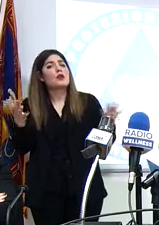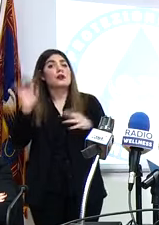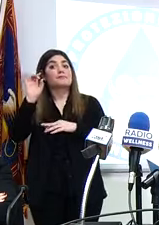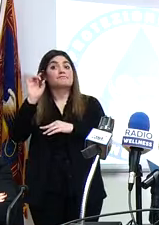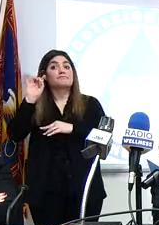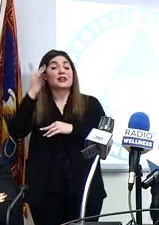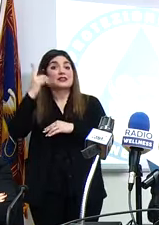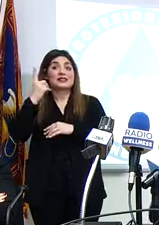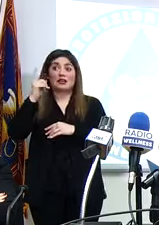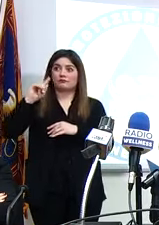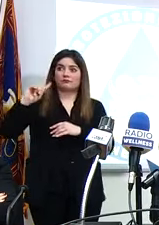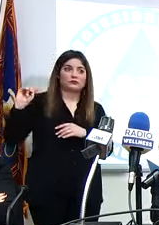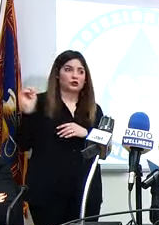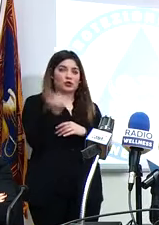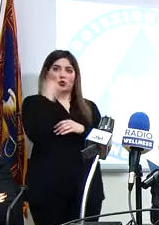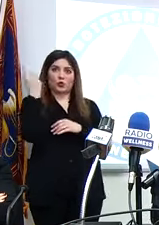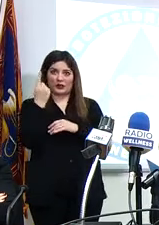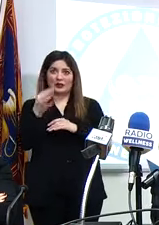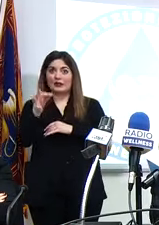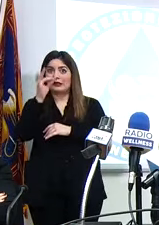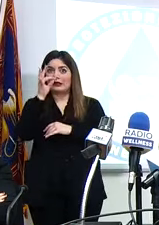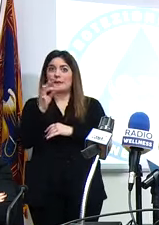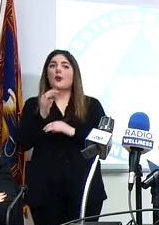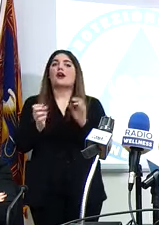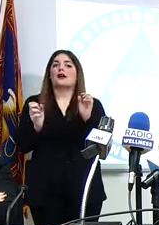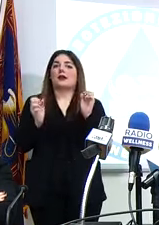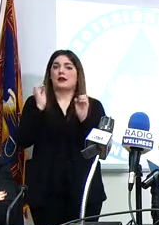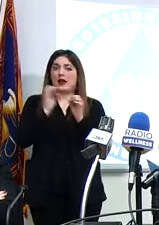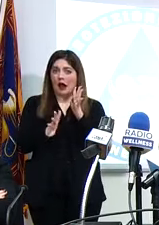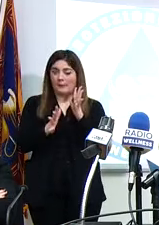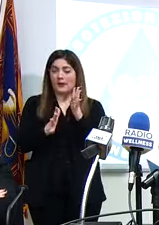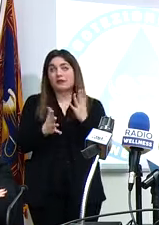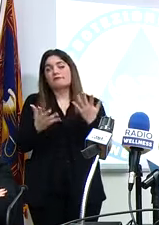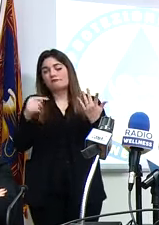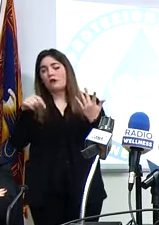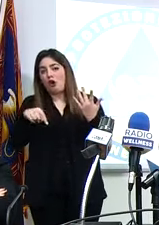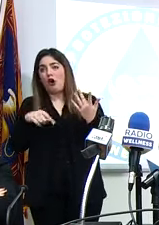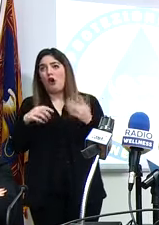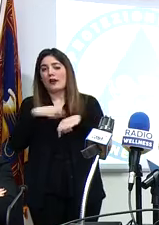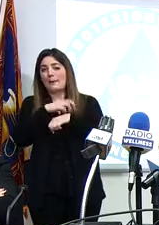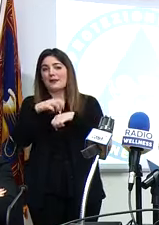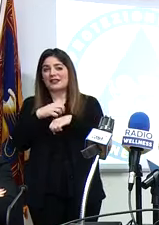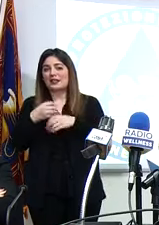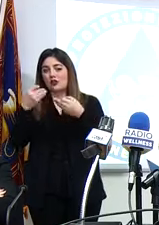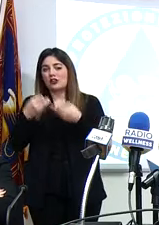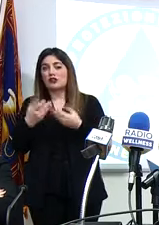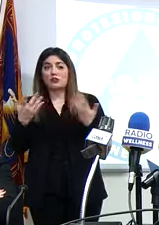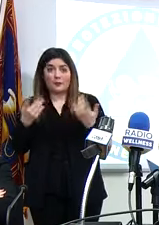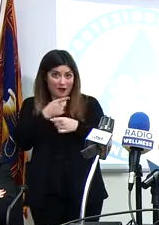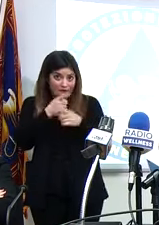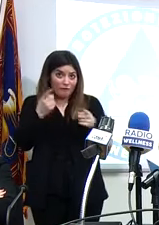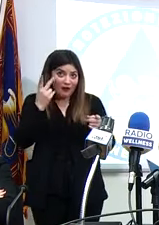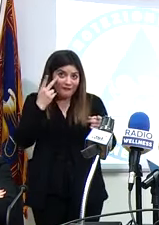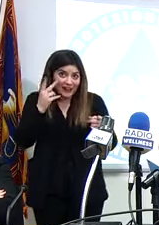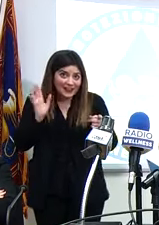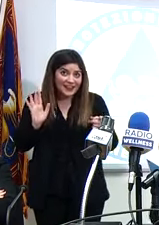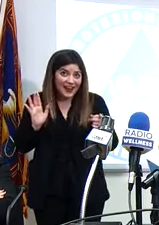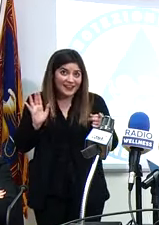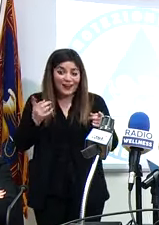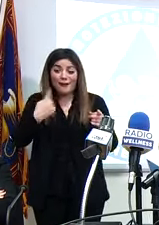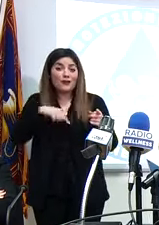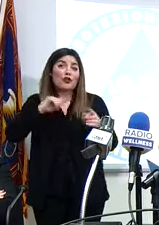rapidi, perché ormai li fanno tutti, ormai il Ministero lo ha deciso, vedrete se non saremo tutti arancioni o rossi. È vero